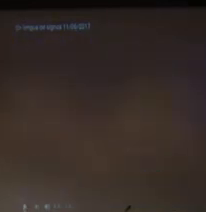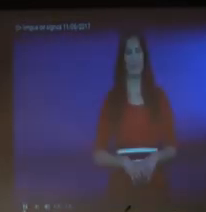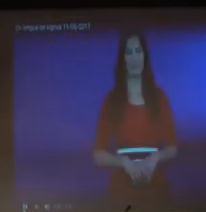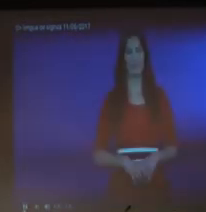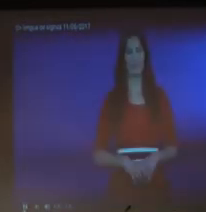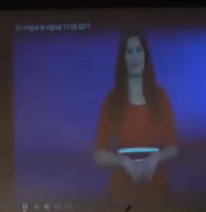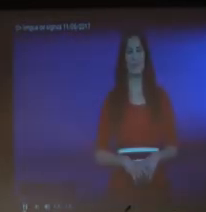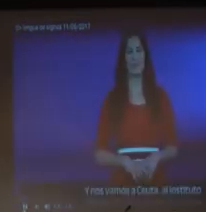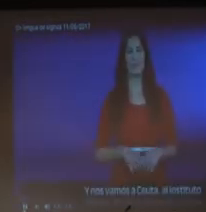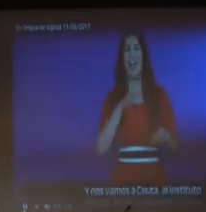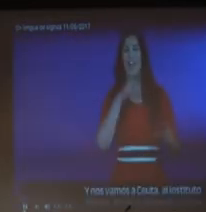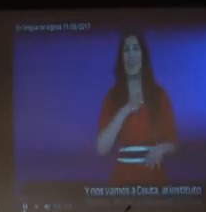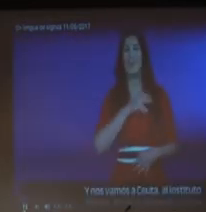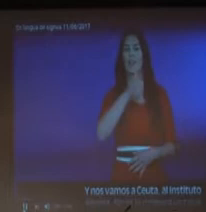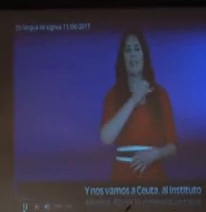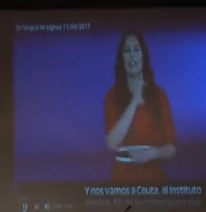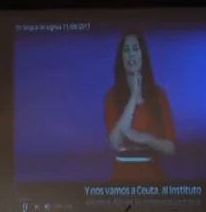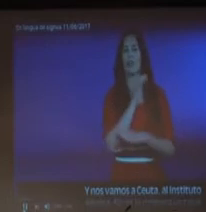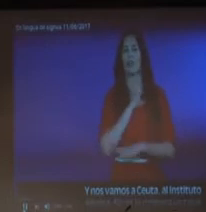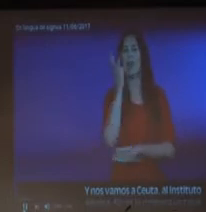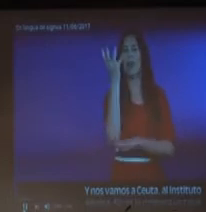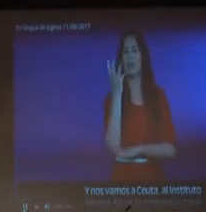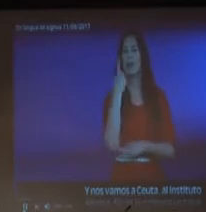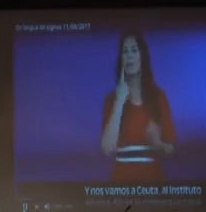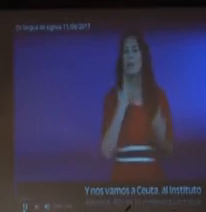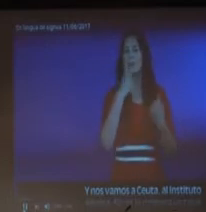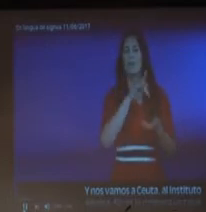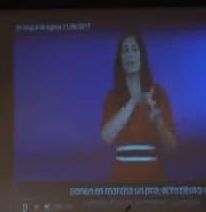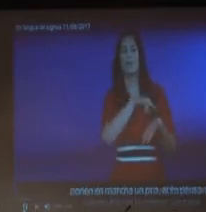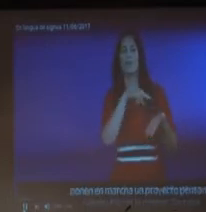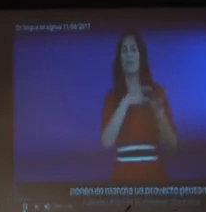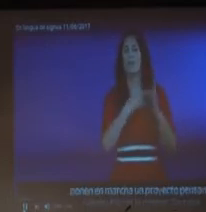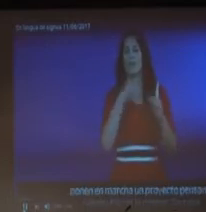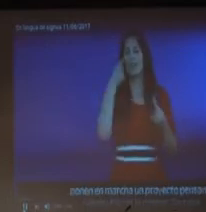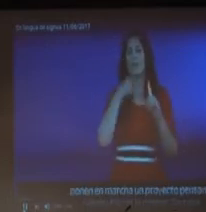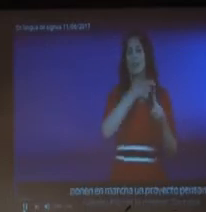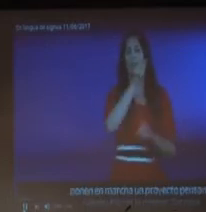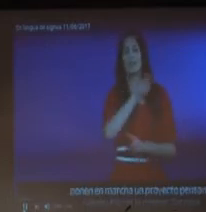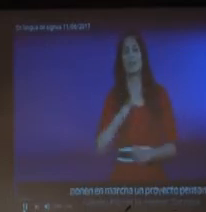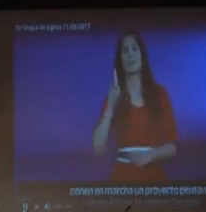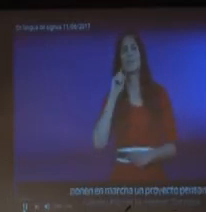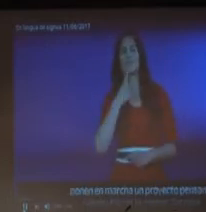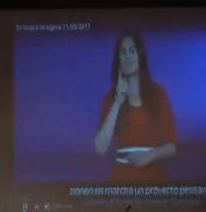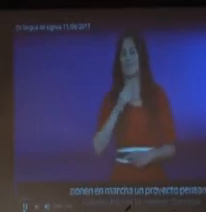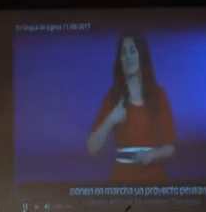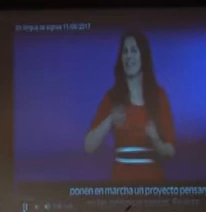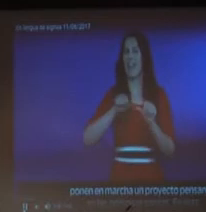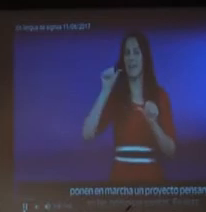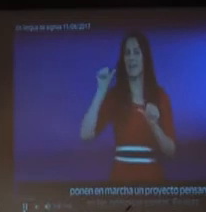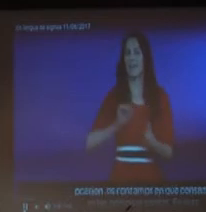verdad. Y nos vamos a Ceuta, al Instituto Almina. No es la primera vez que ponen en marcha un proyecto pensando en las personas sordas. En esta ocasión